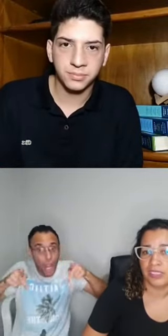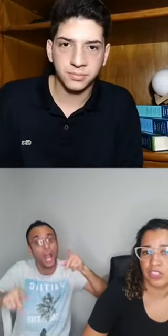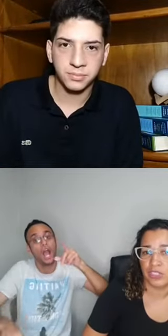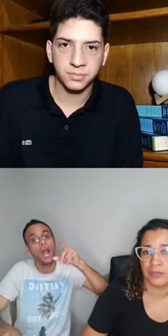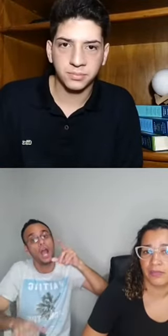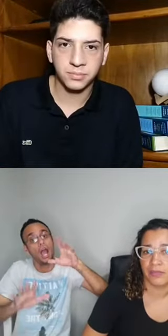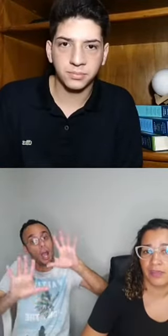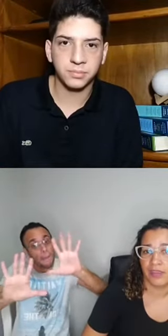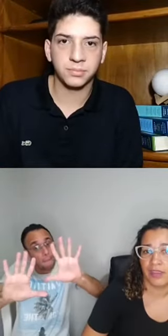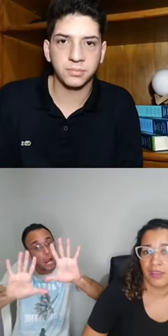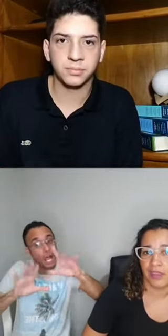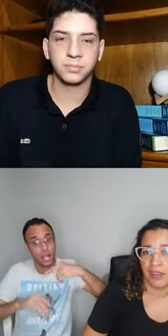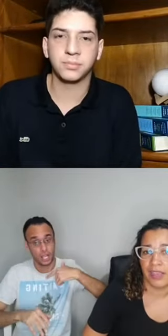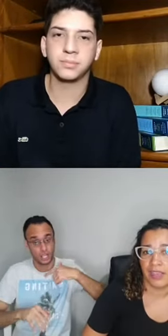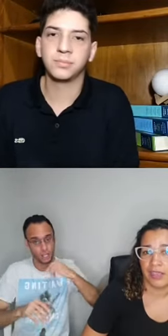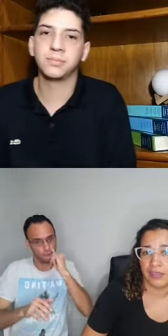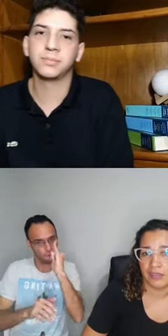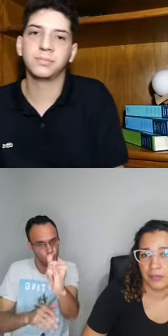Importante.